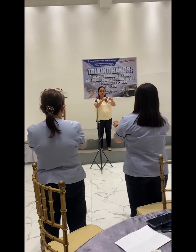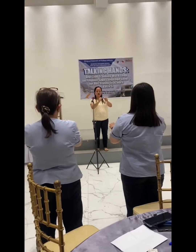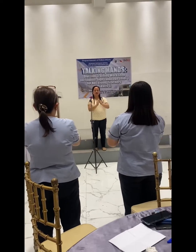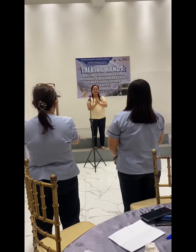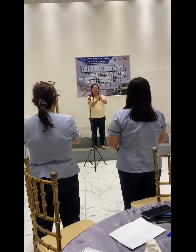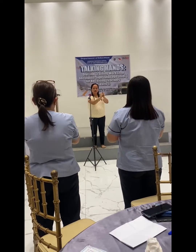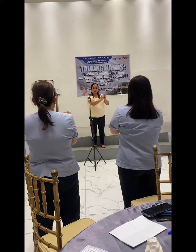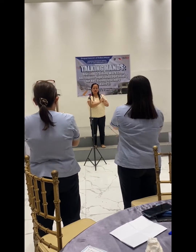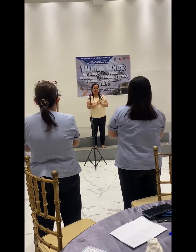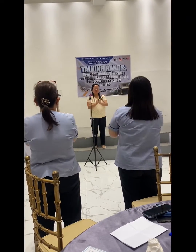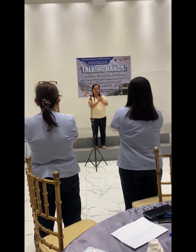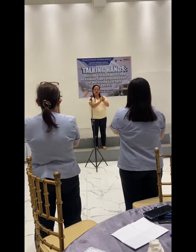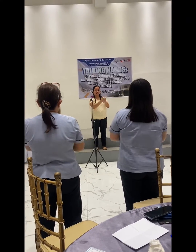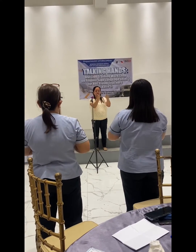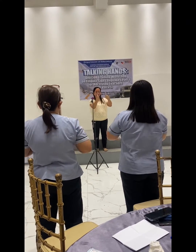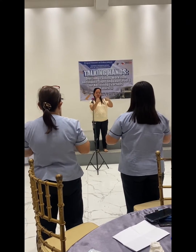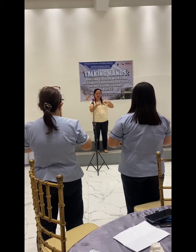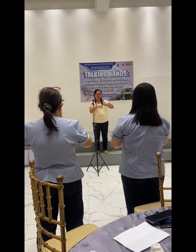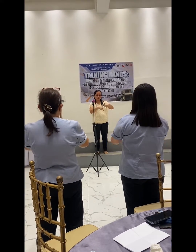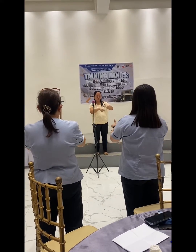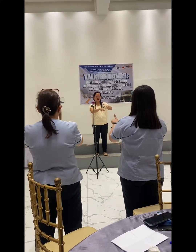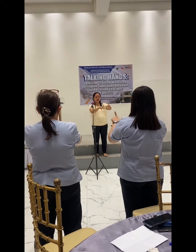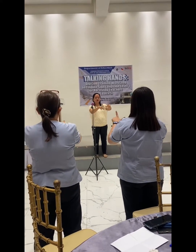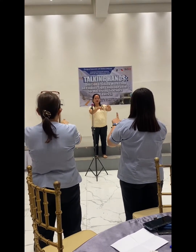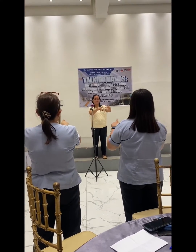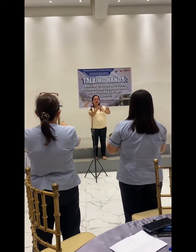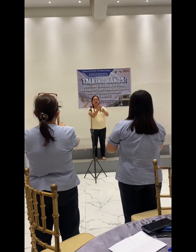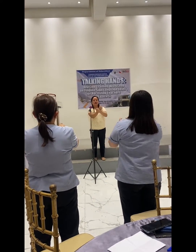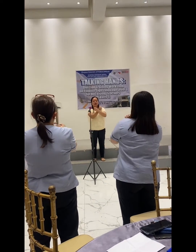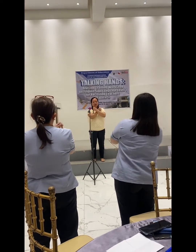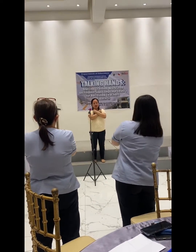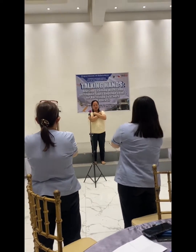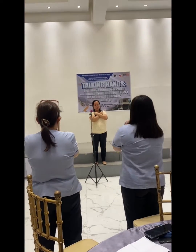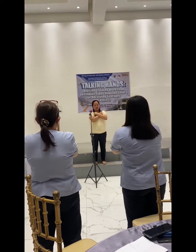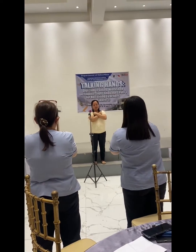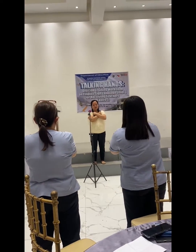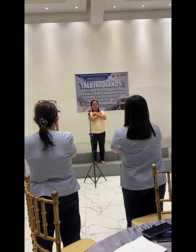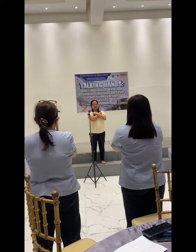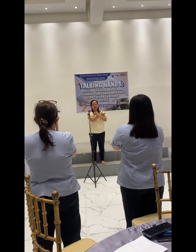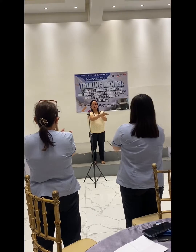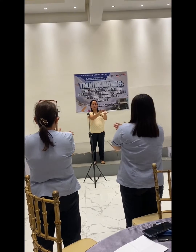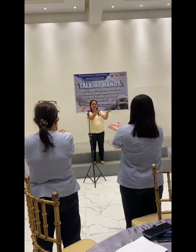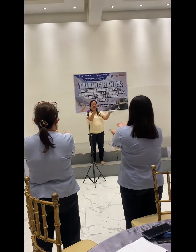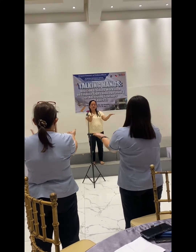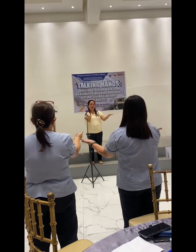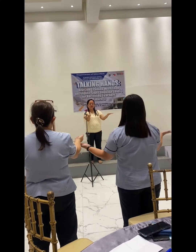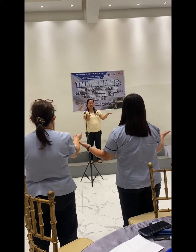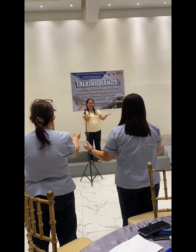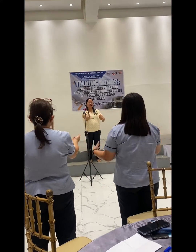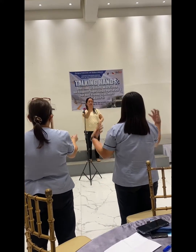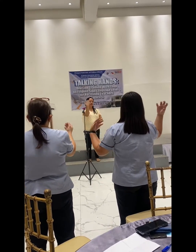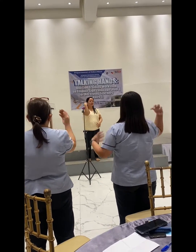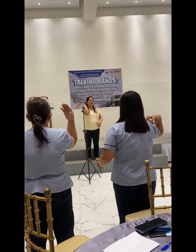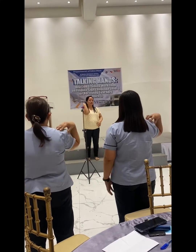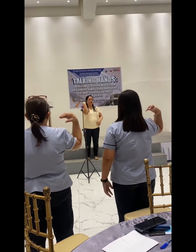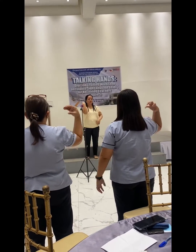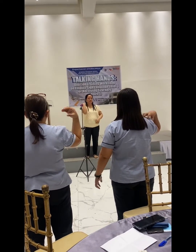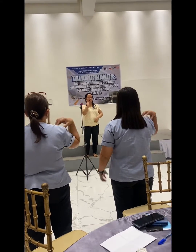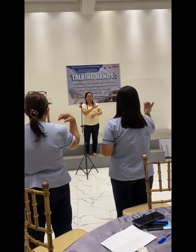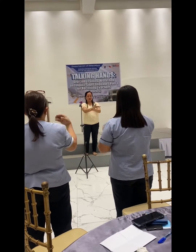makakapag-communicate sa ating mga mag-aaral o mga kakilala nating talagang